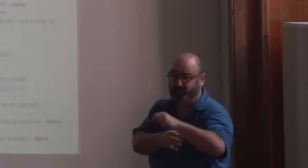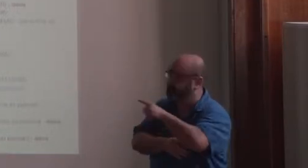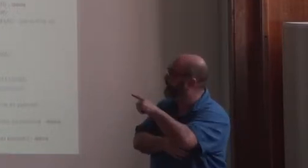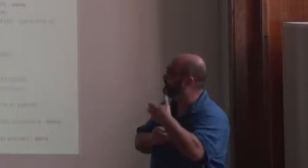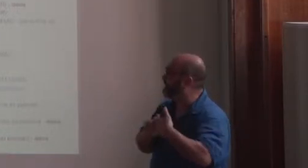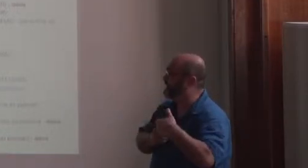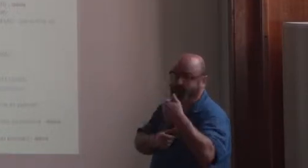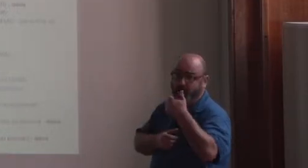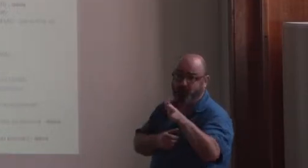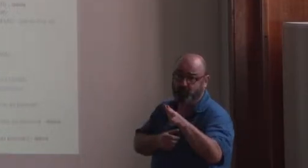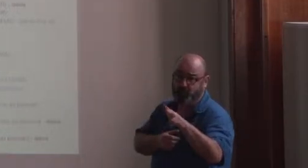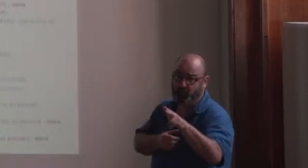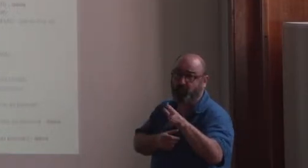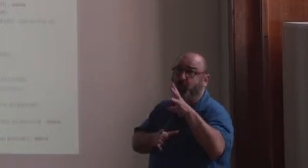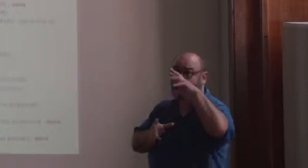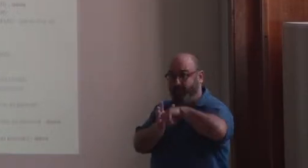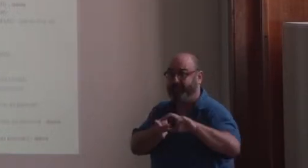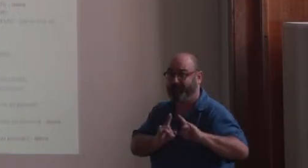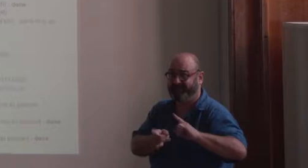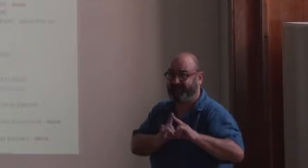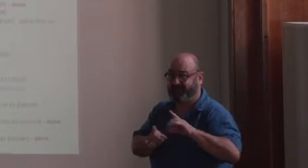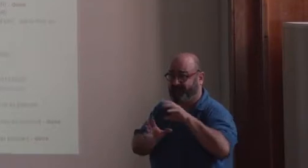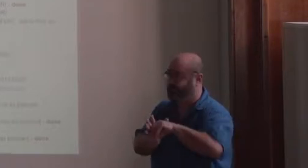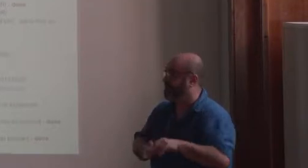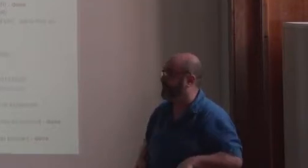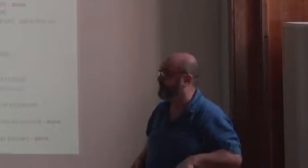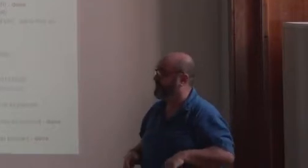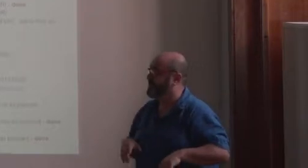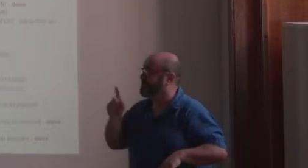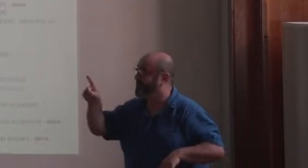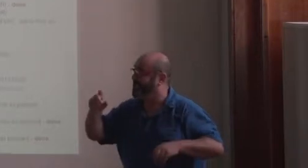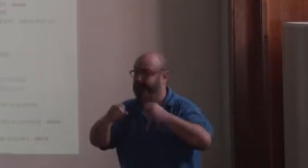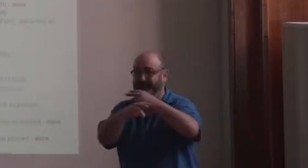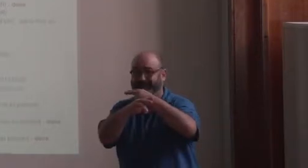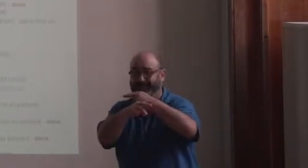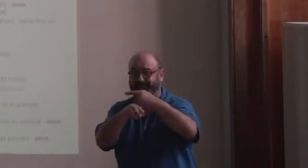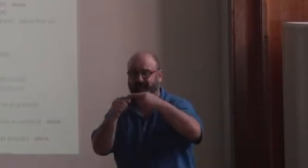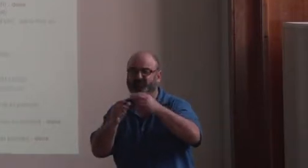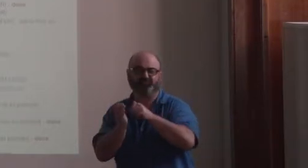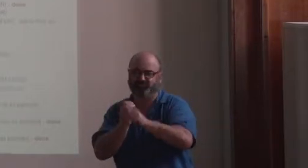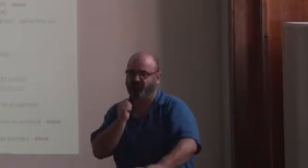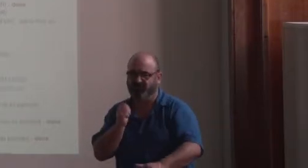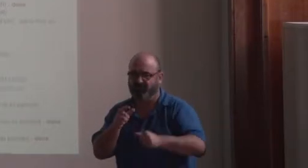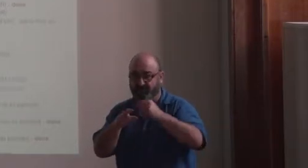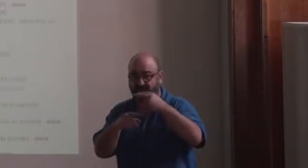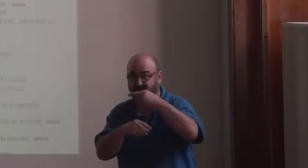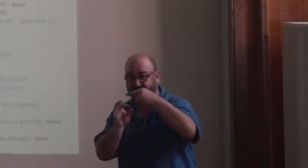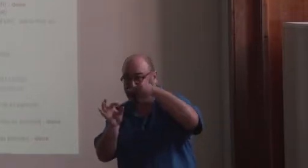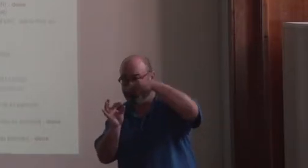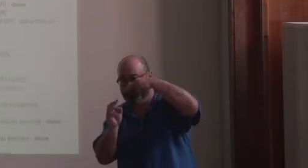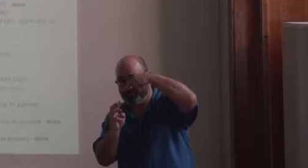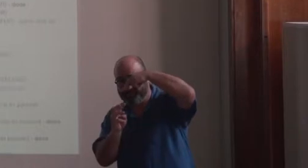tourner aux alentours d'un euro avec le Wi-Fi intégré. Par contre, les pins qui sont derrière sont super chiants parce qu'on ne peut pas les utiliser